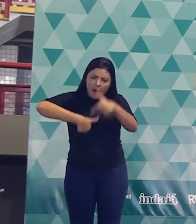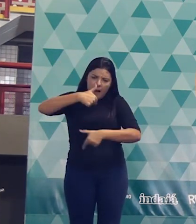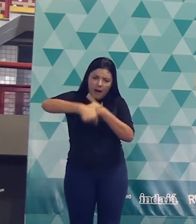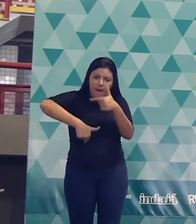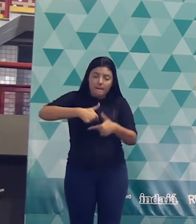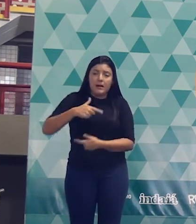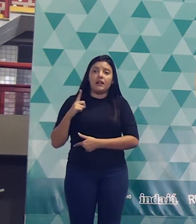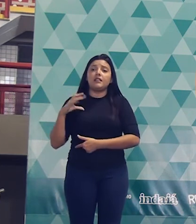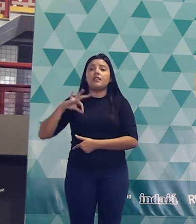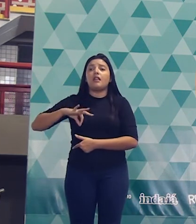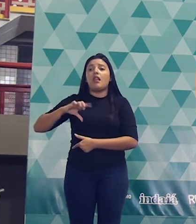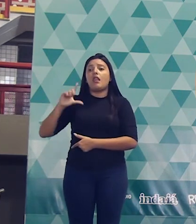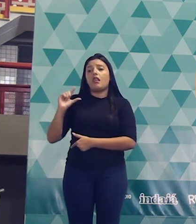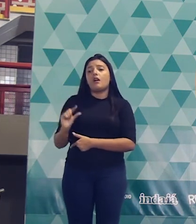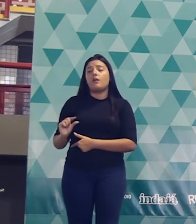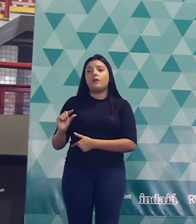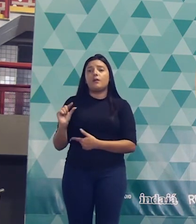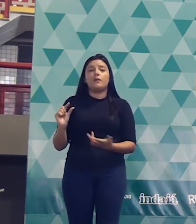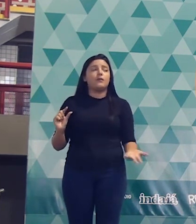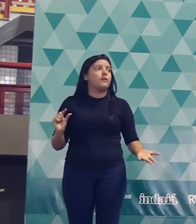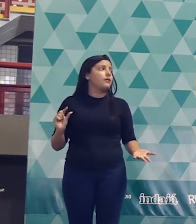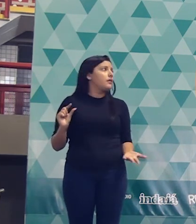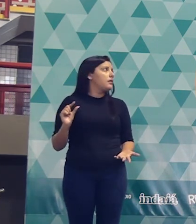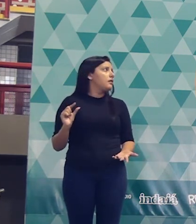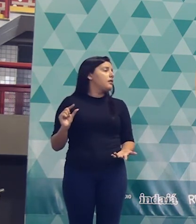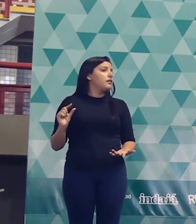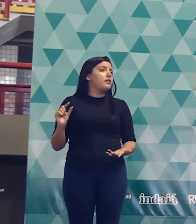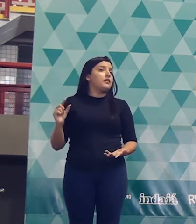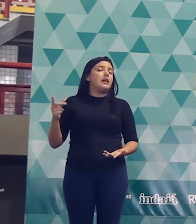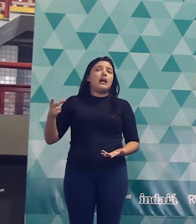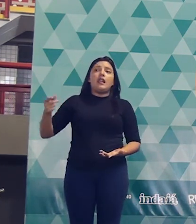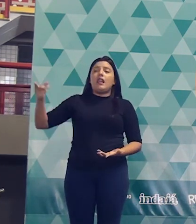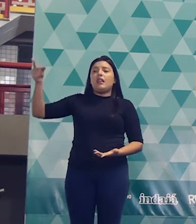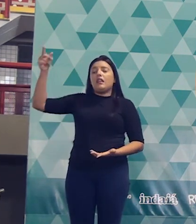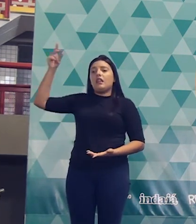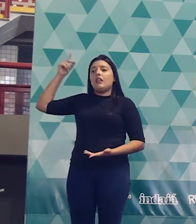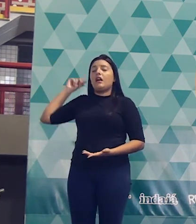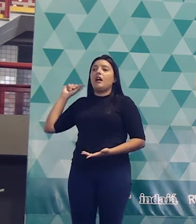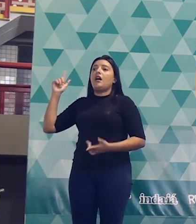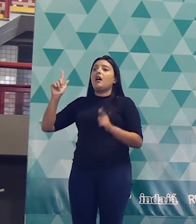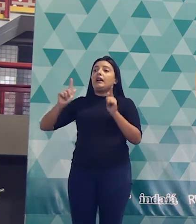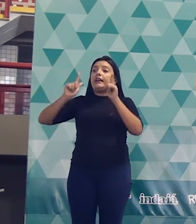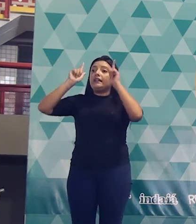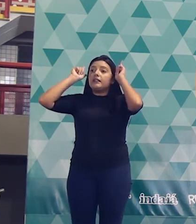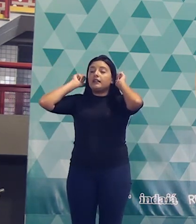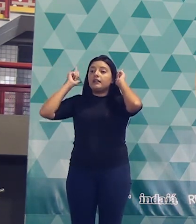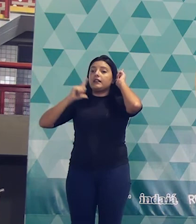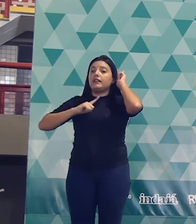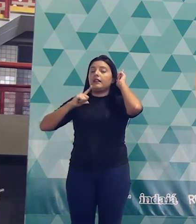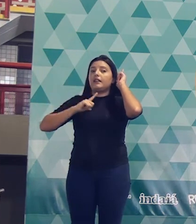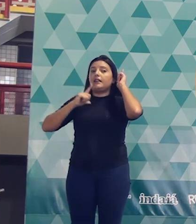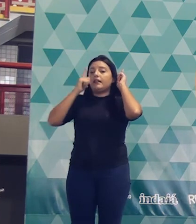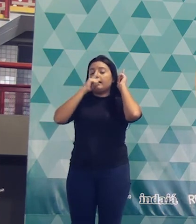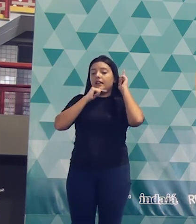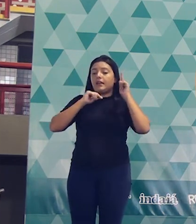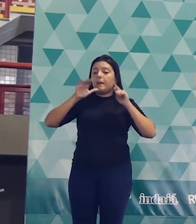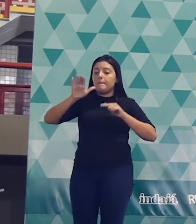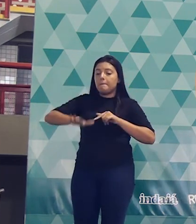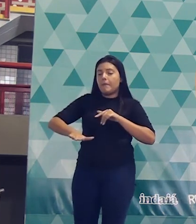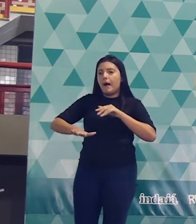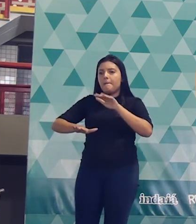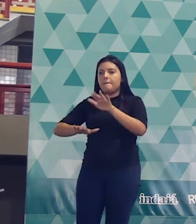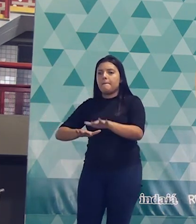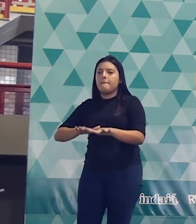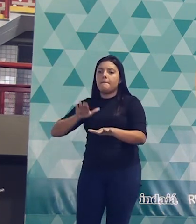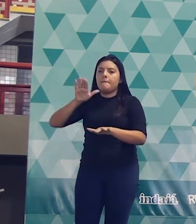onde? Vem de pé. Lá na Roma antiga, aqueles que andavam a pé eram